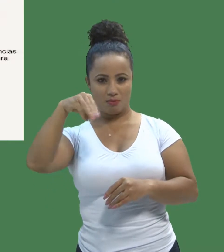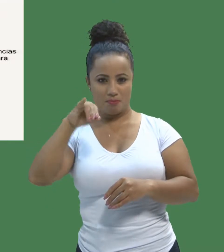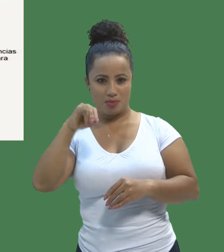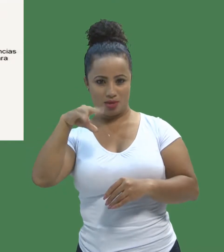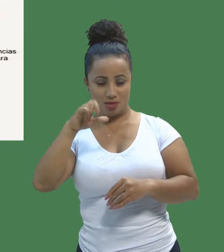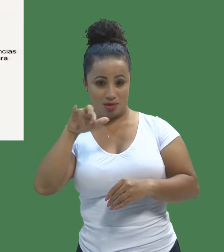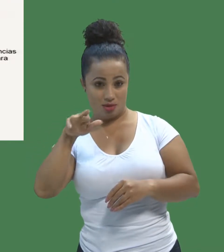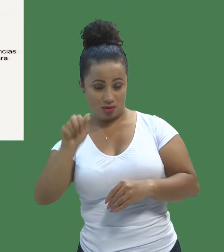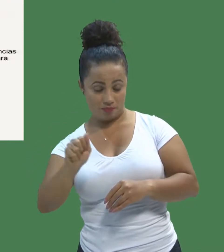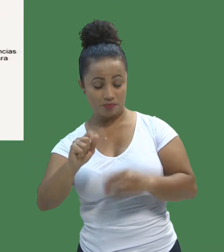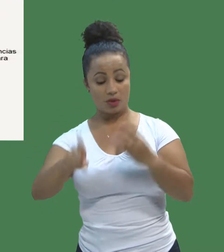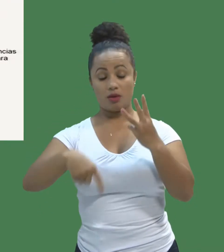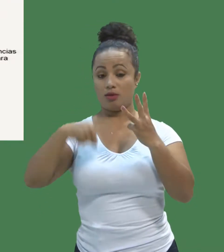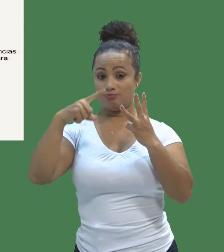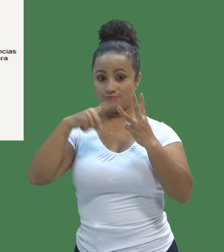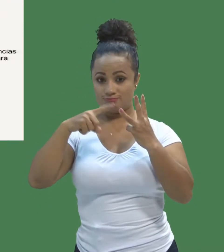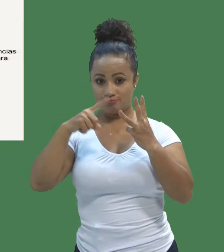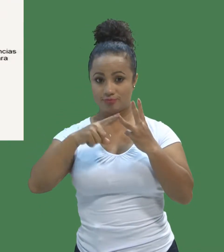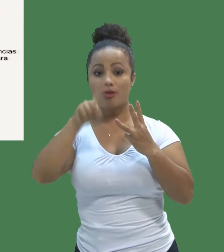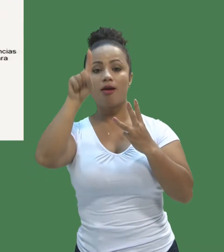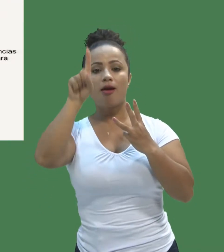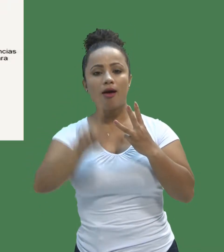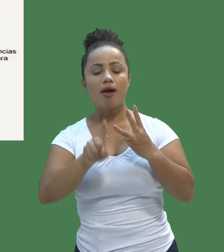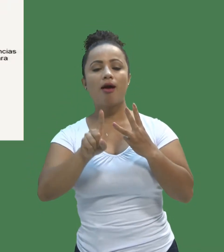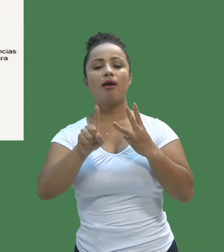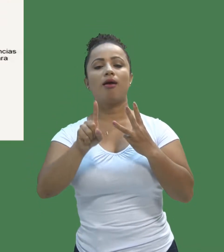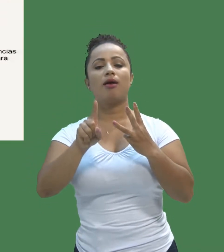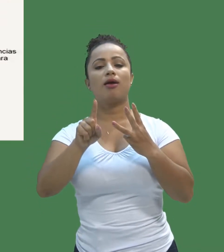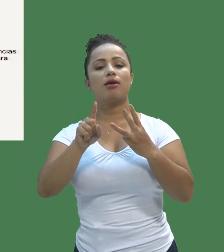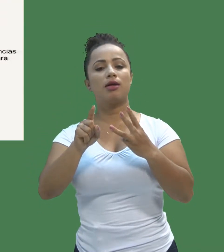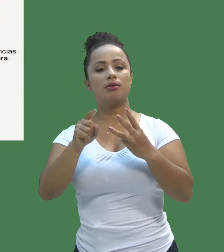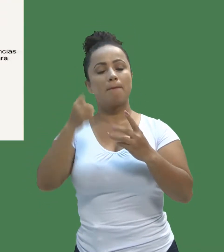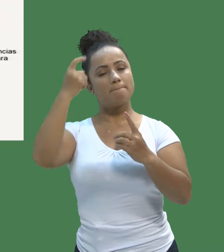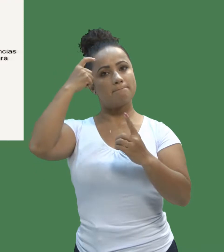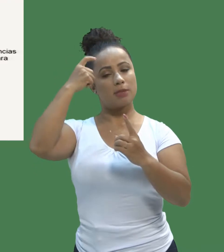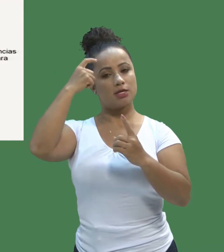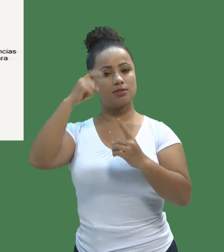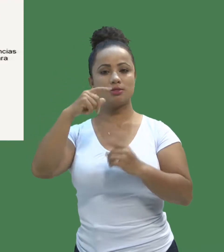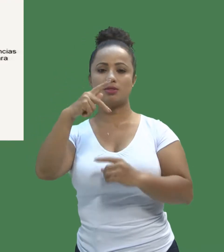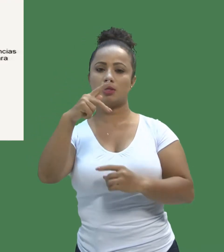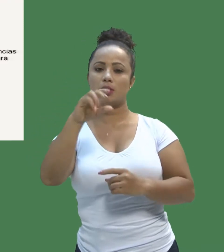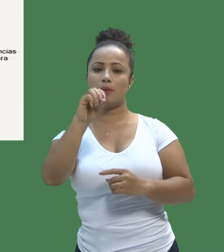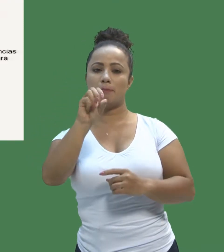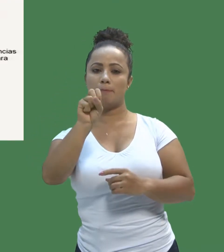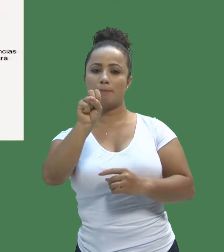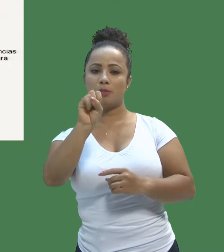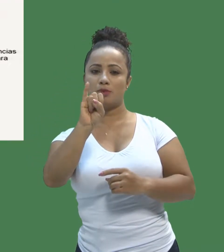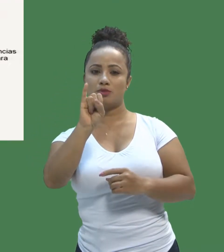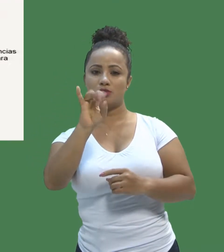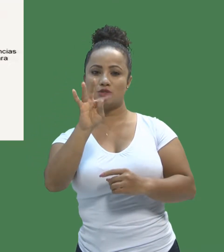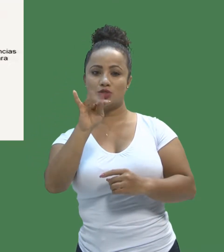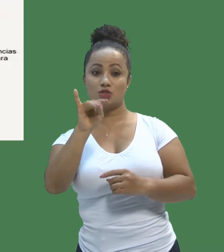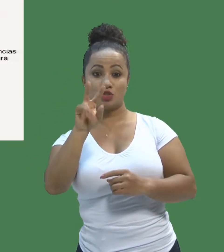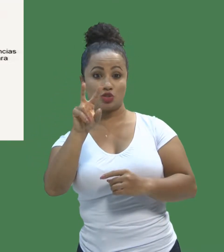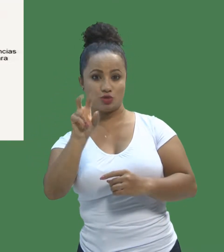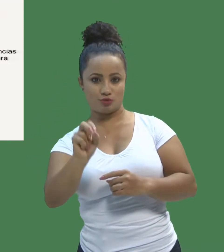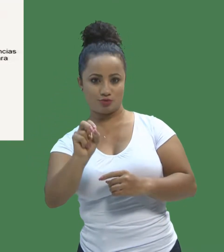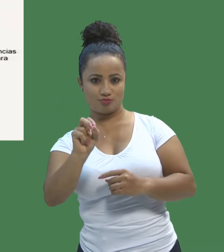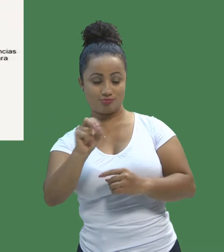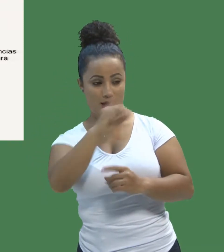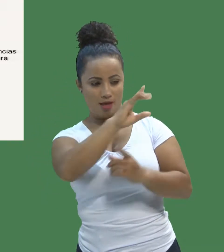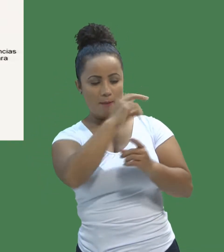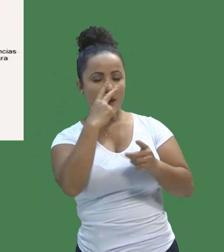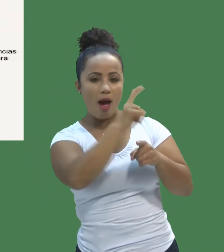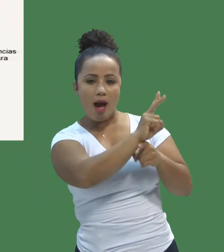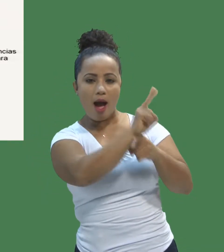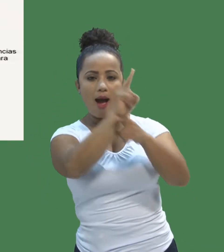positivo, nome derivado do positivismo. No estado positivo, a